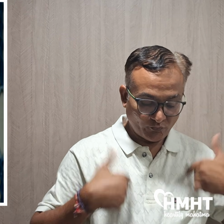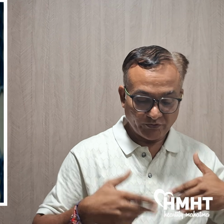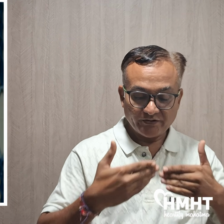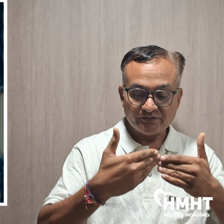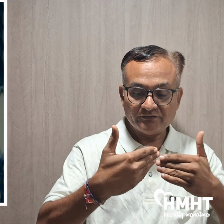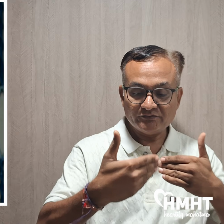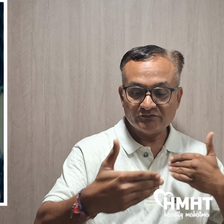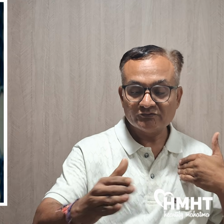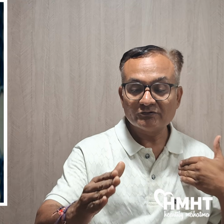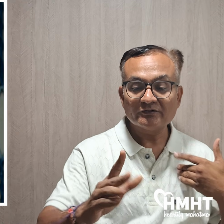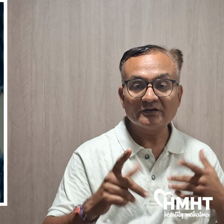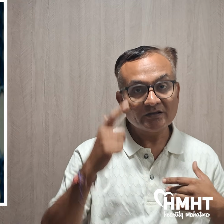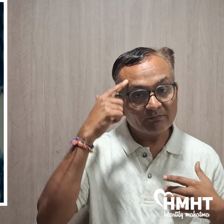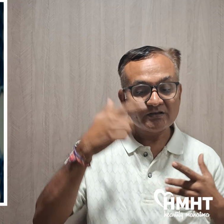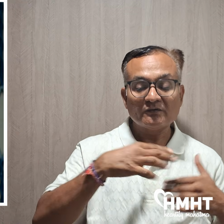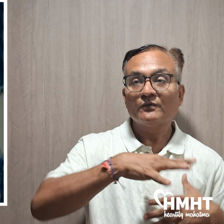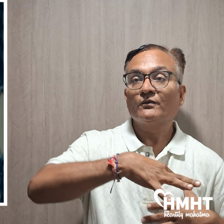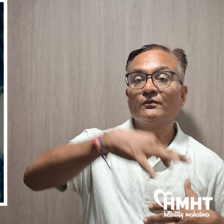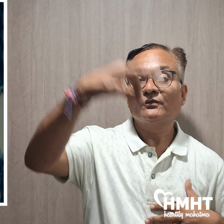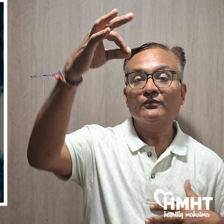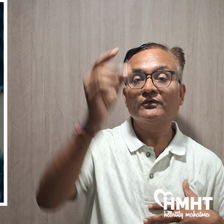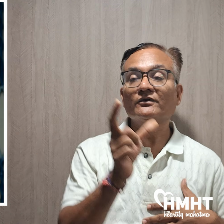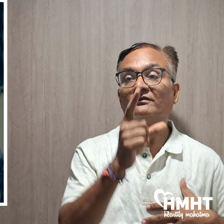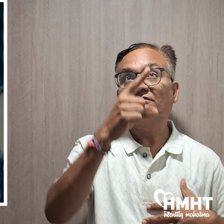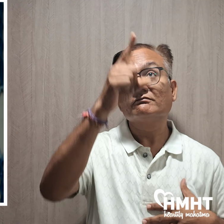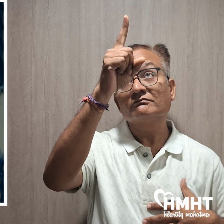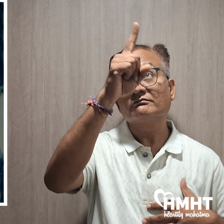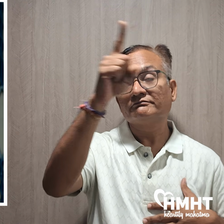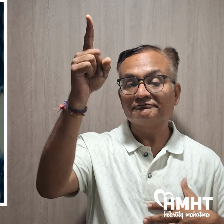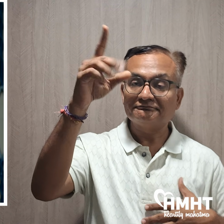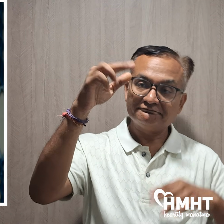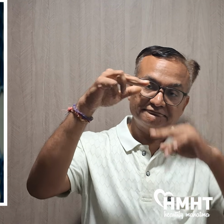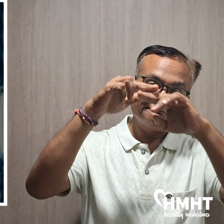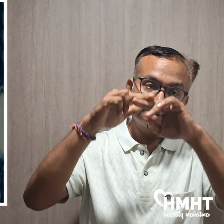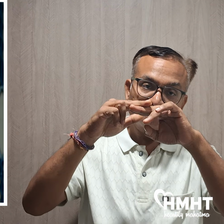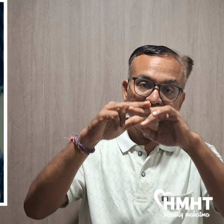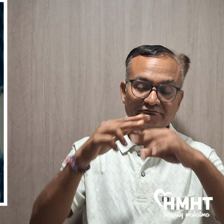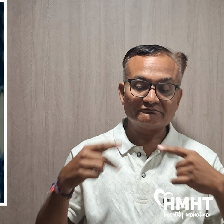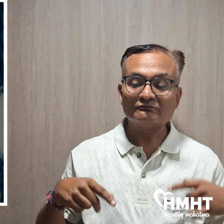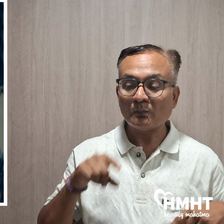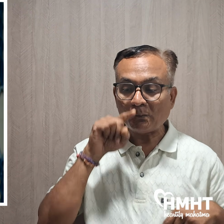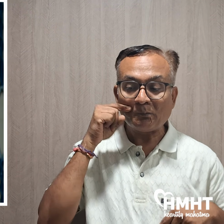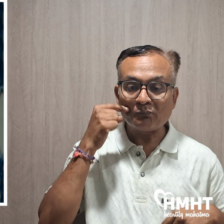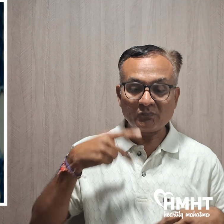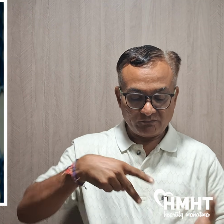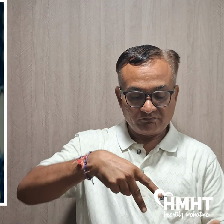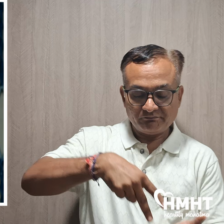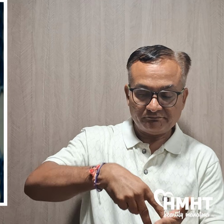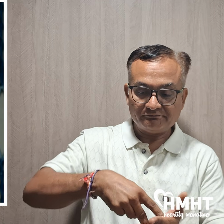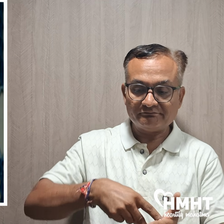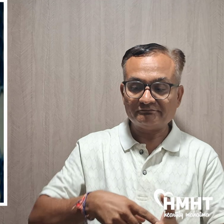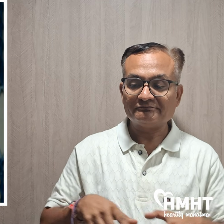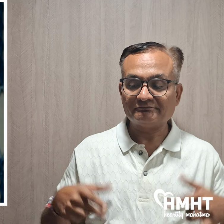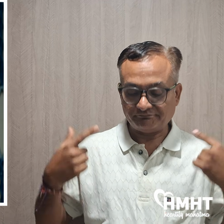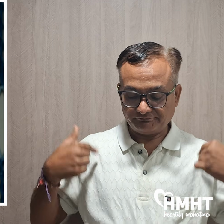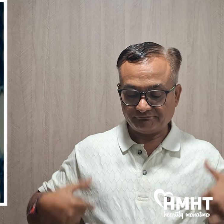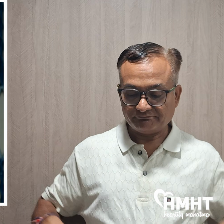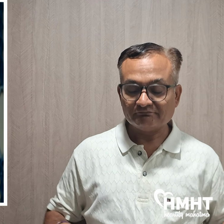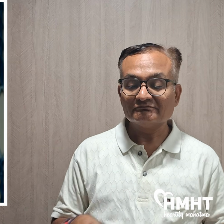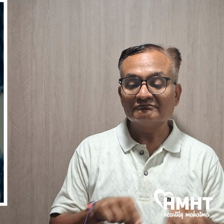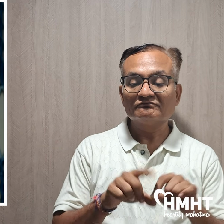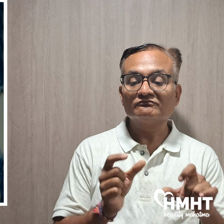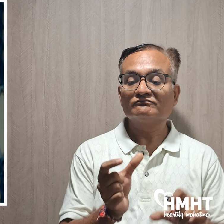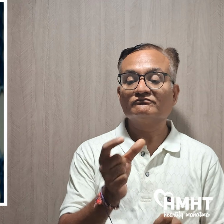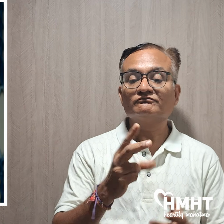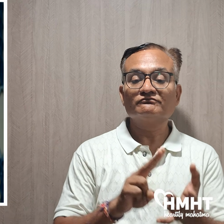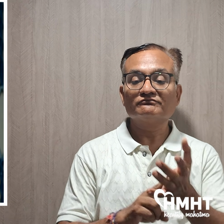જળ તત્વથી, અને એ જ સિદ્ધ ક્ષેત્રમાં સ્થાન પામે છે. મનુષ્ય ઊભો હોય કમરે હાથ રાખીને, બે પગ પહોળા